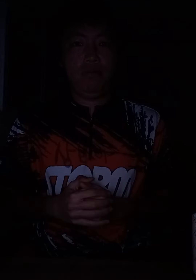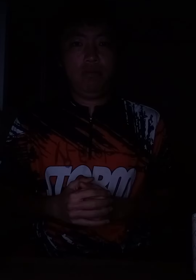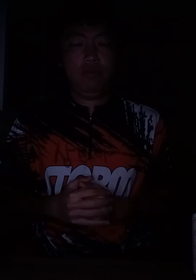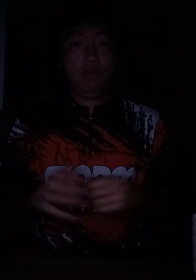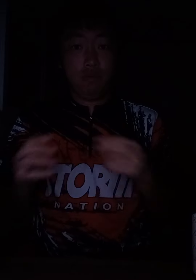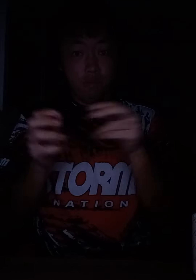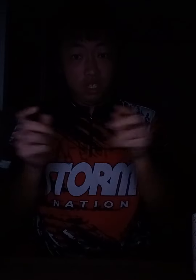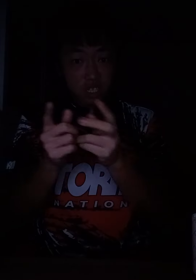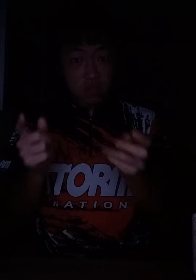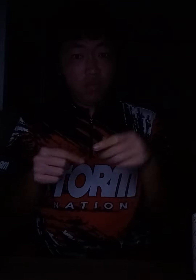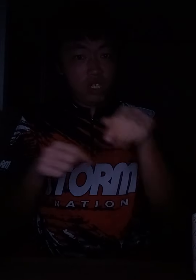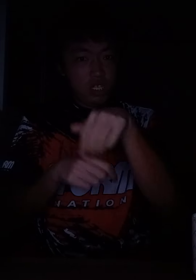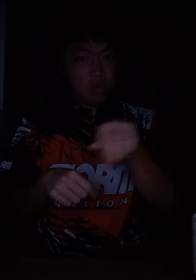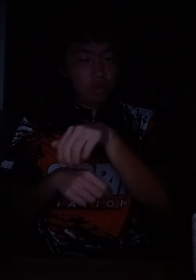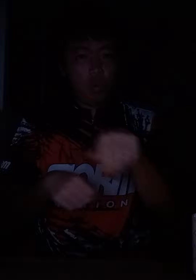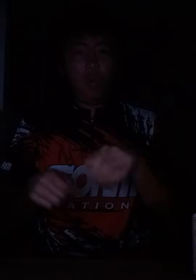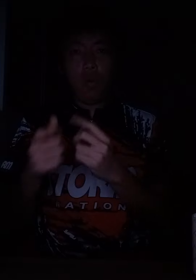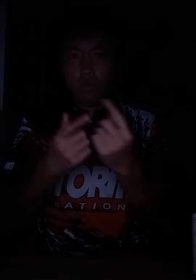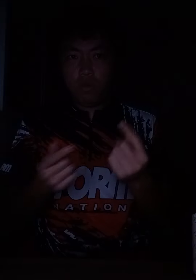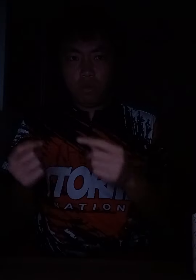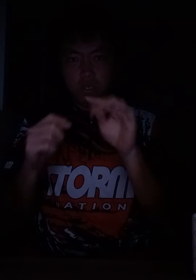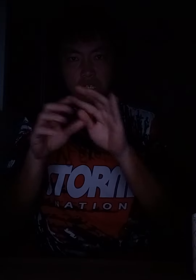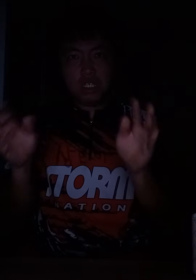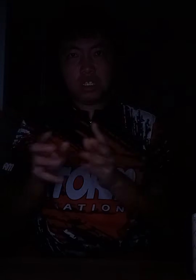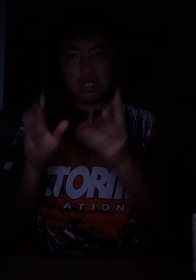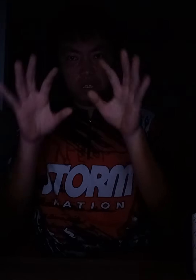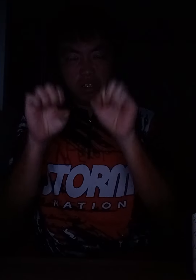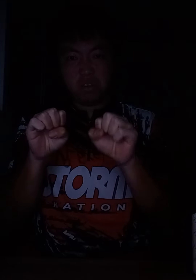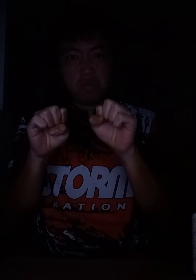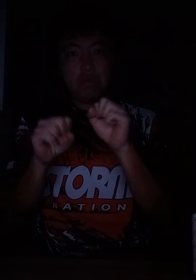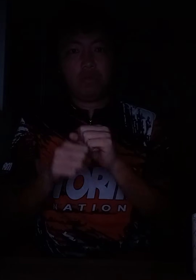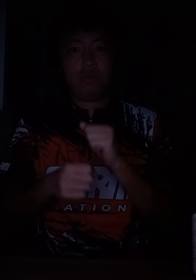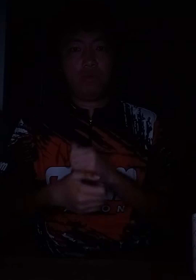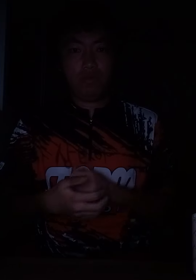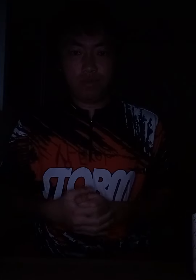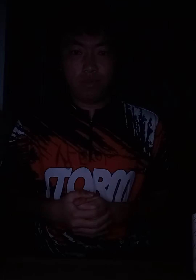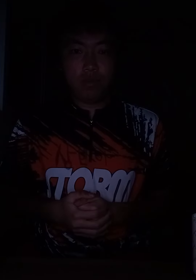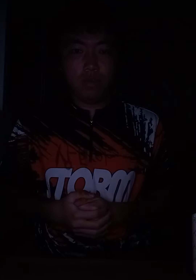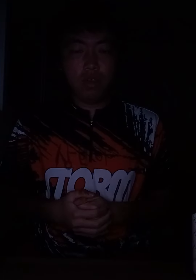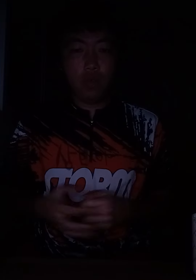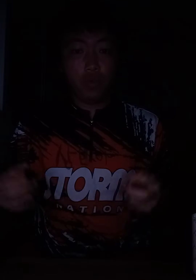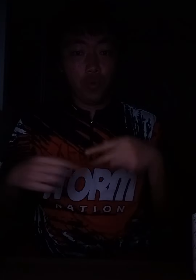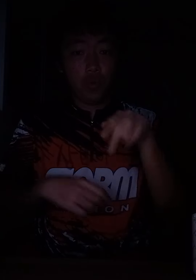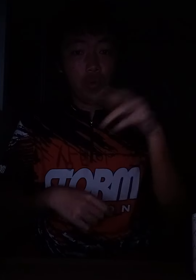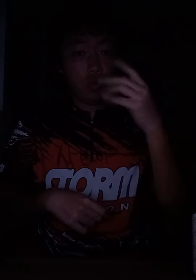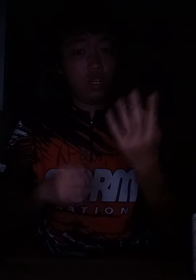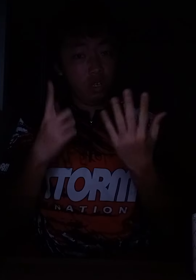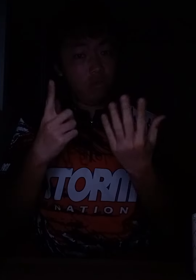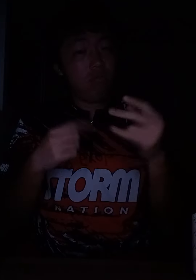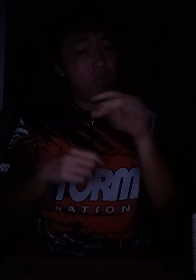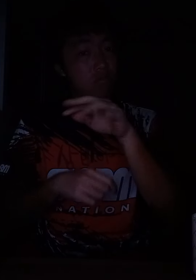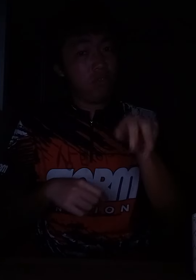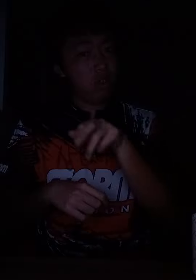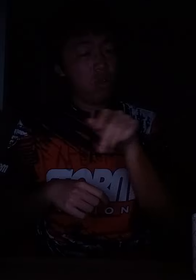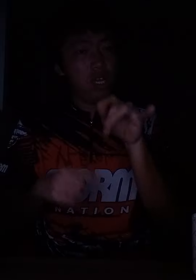차량 앞부분이 형체를 알아볼 수 없을 정도로 심하게 파손됐습니다. 어제 오후 7시쯤 부산 기장군